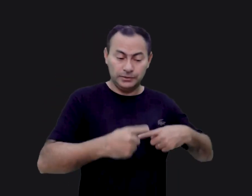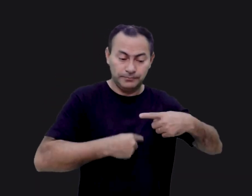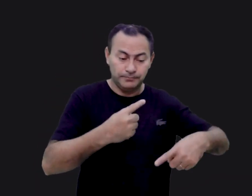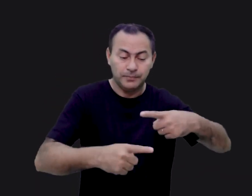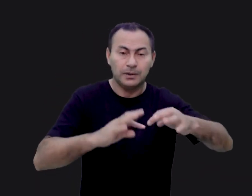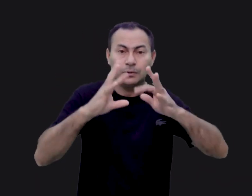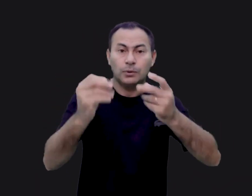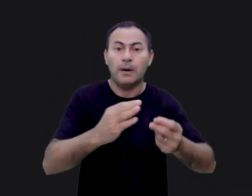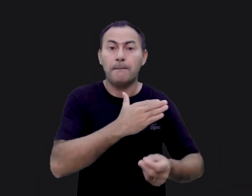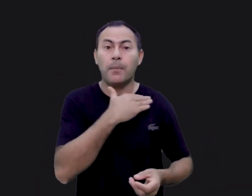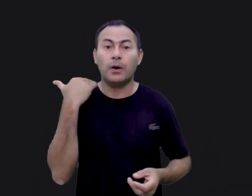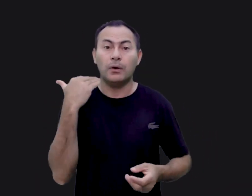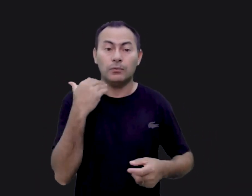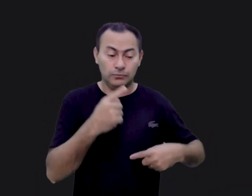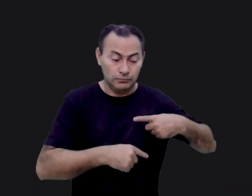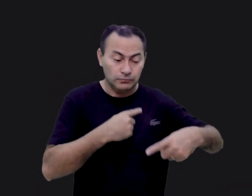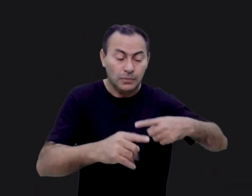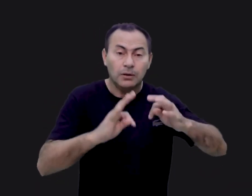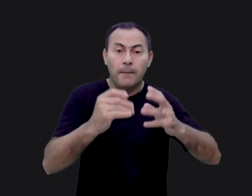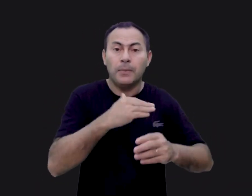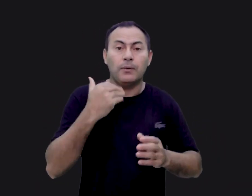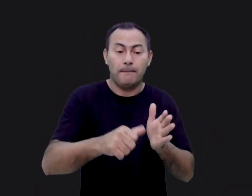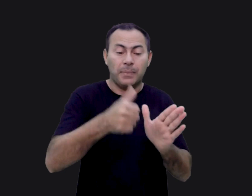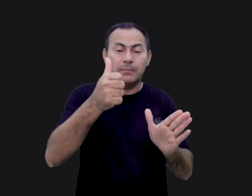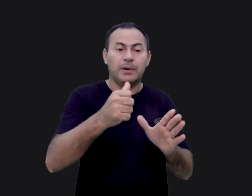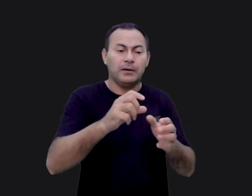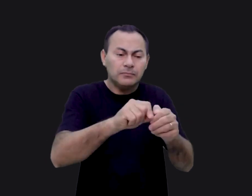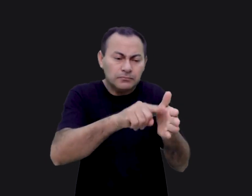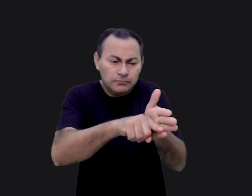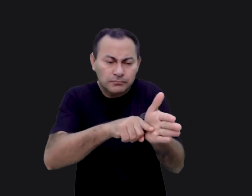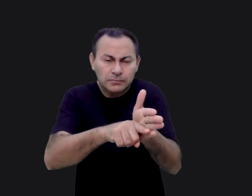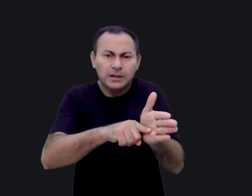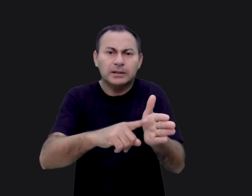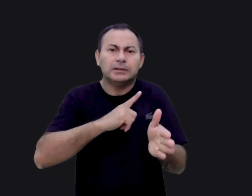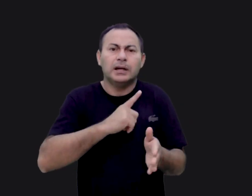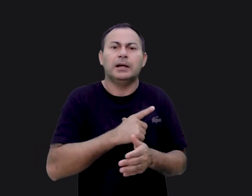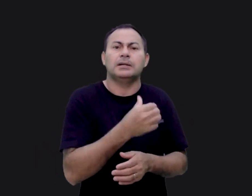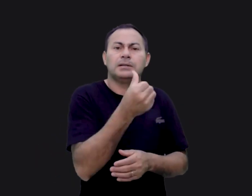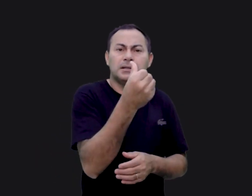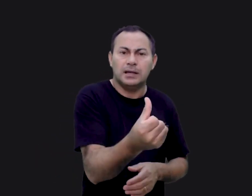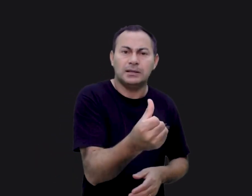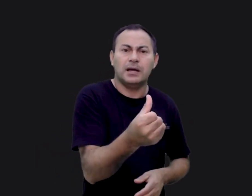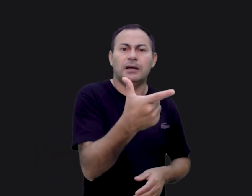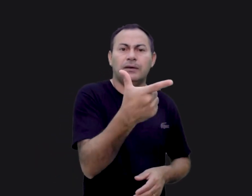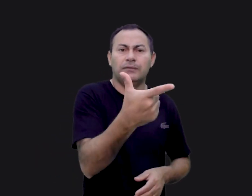Uma geração inteira morreu. Quando o primeiro censo foi realizado, havia